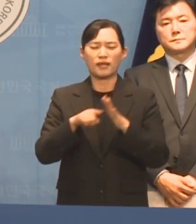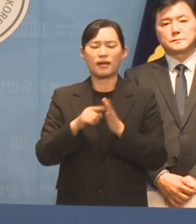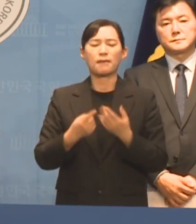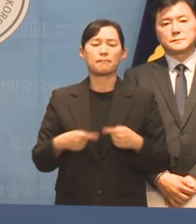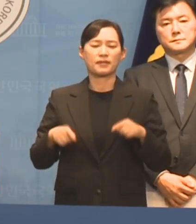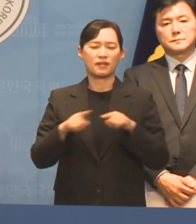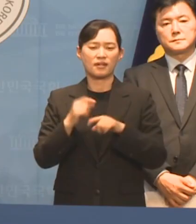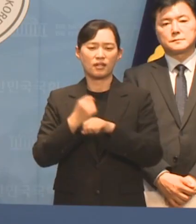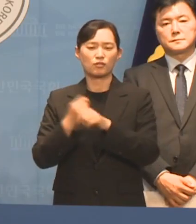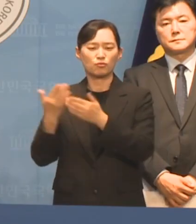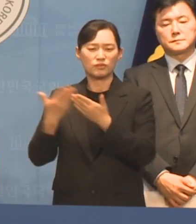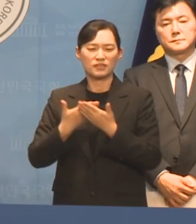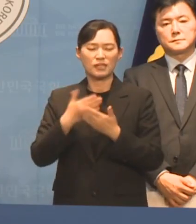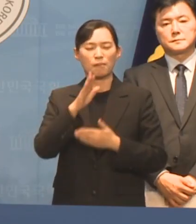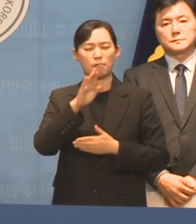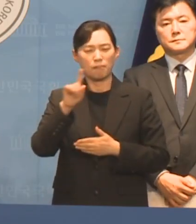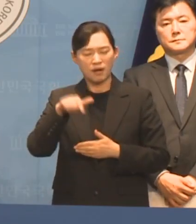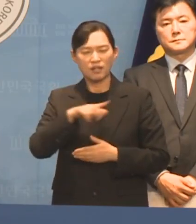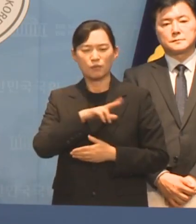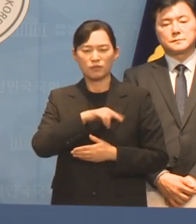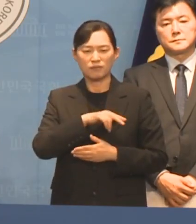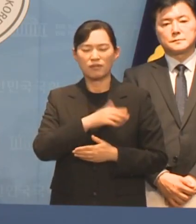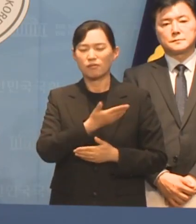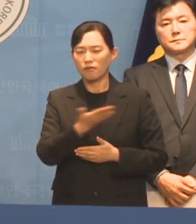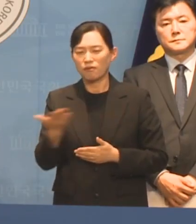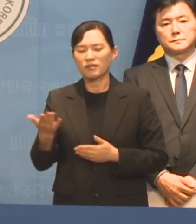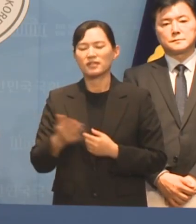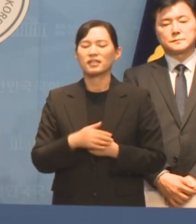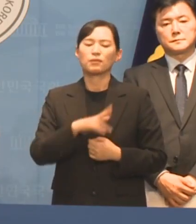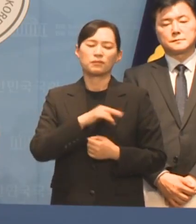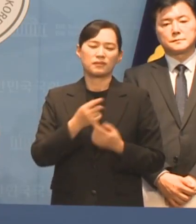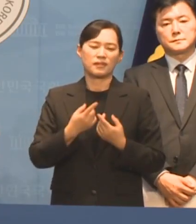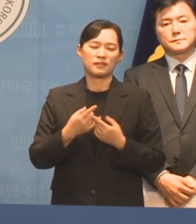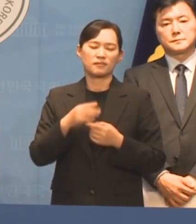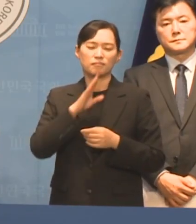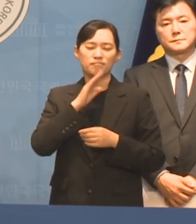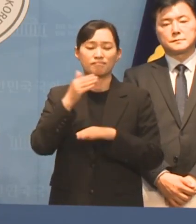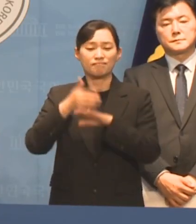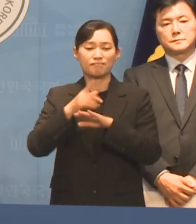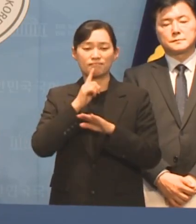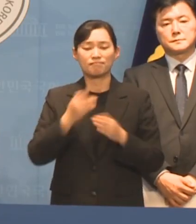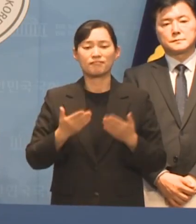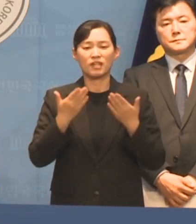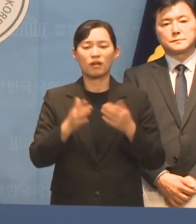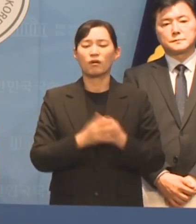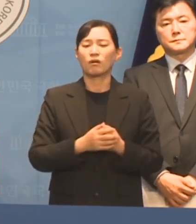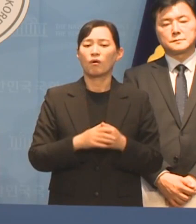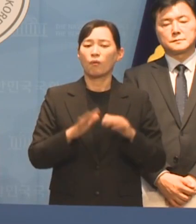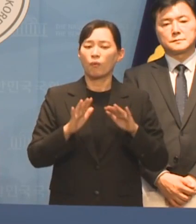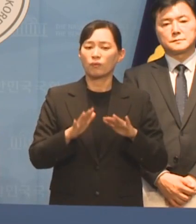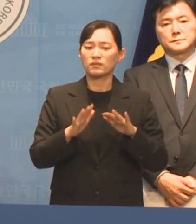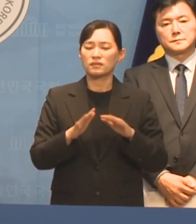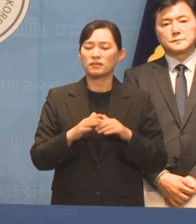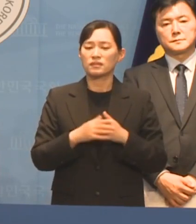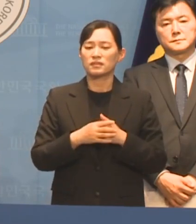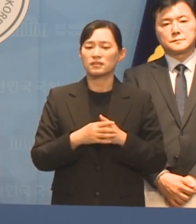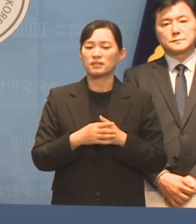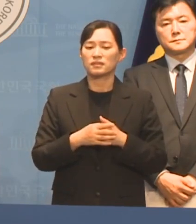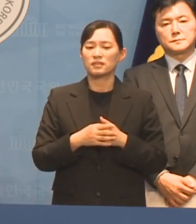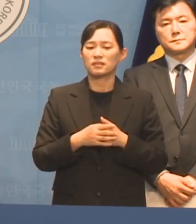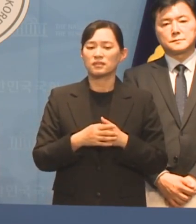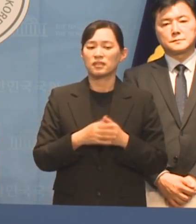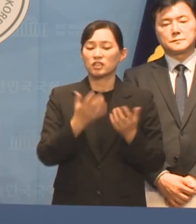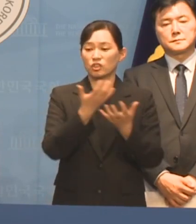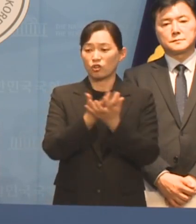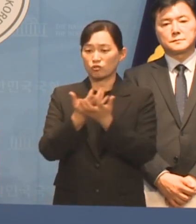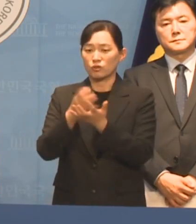보태어주신 박홍배 의원님과 여러 의원님께 진심으로 감사드립니다. 저희가 준비한 회견문 전문은 나눠드린